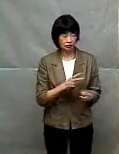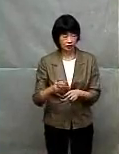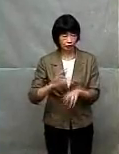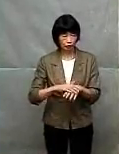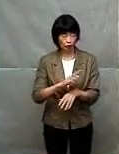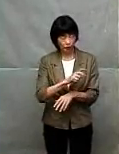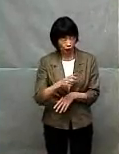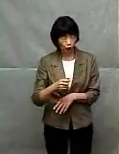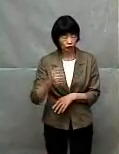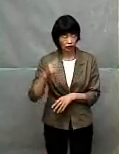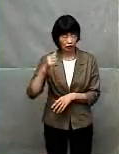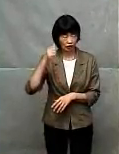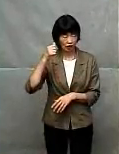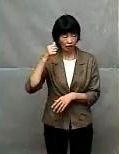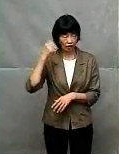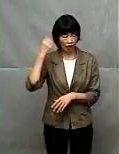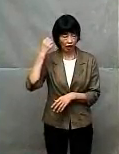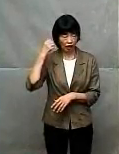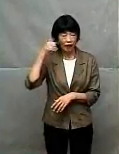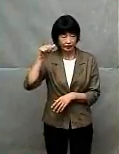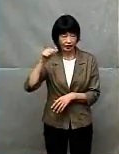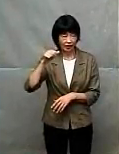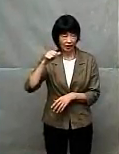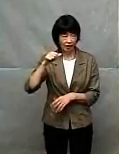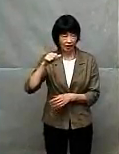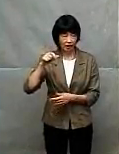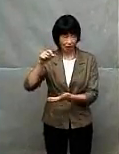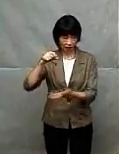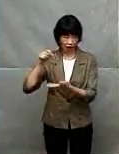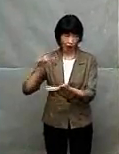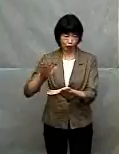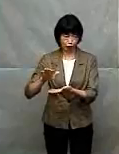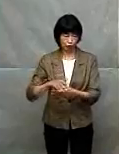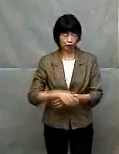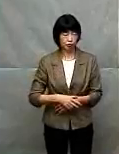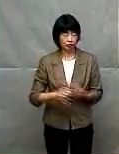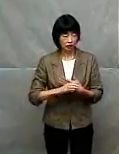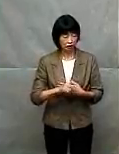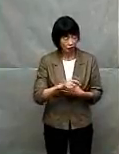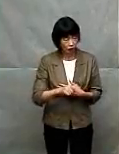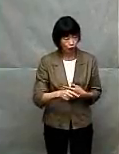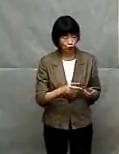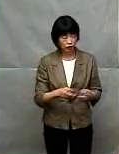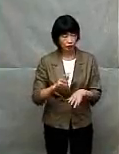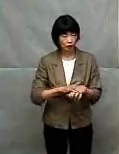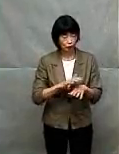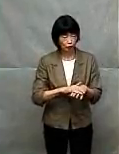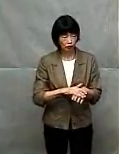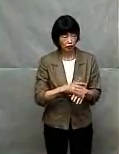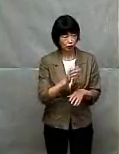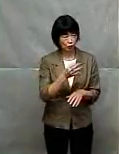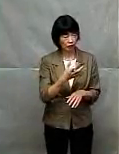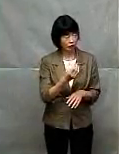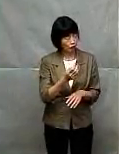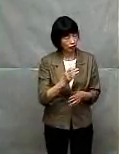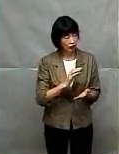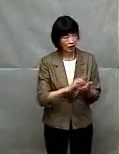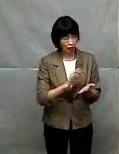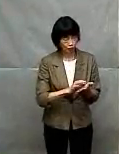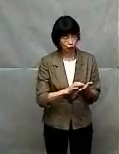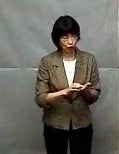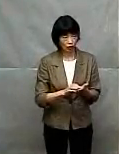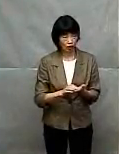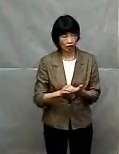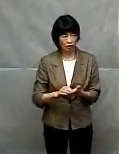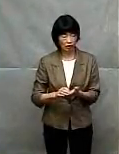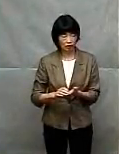ので、これはあれでしょうか。例えばこういう整備手法だとこれぐらいかかるとか、あるいは 今のフル規格並み、